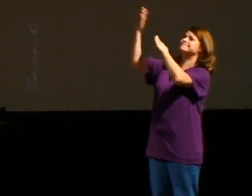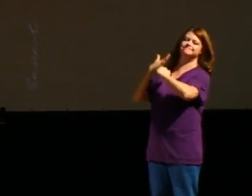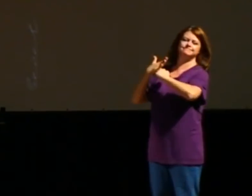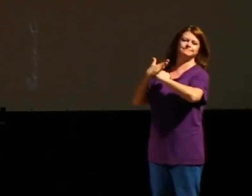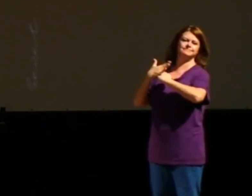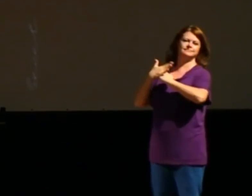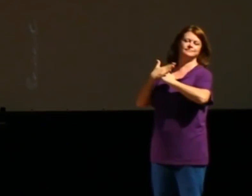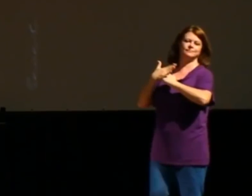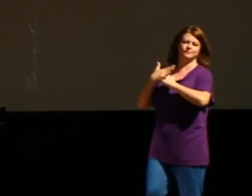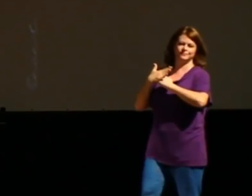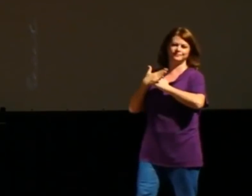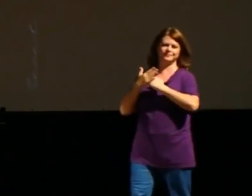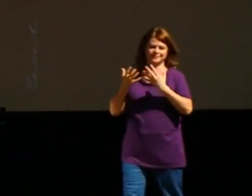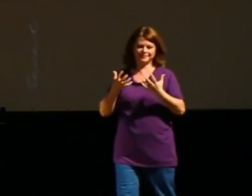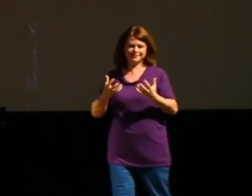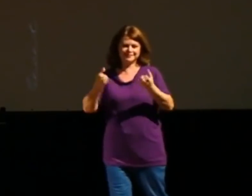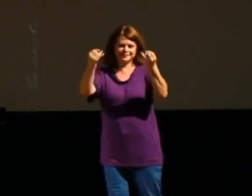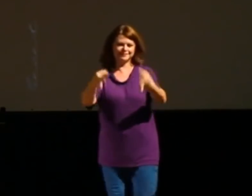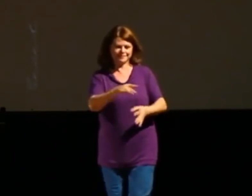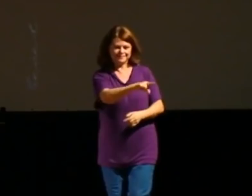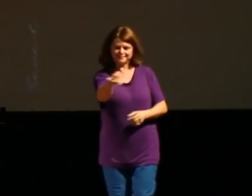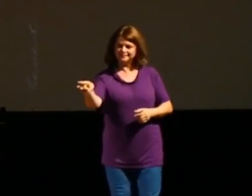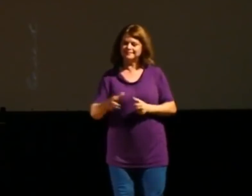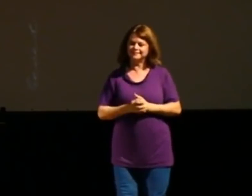você, aquele que faz tudo bem,